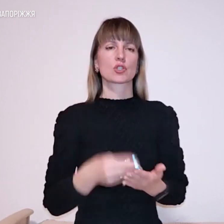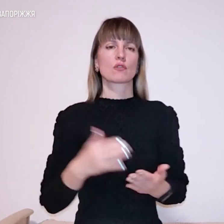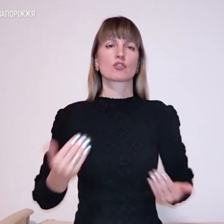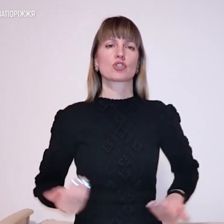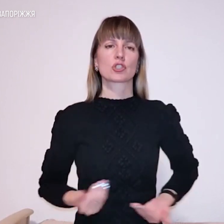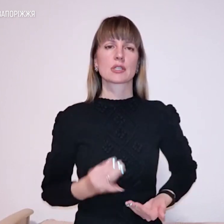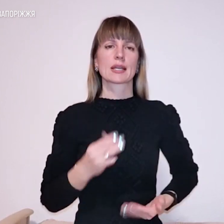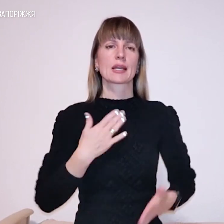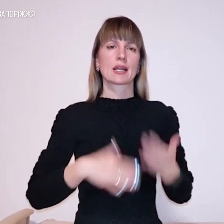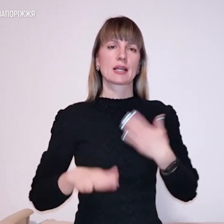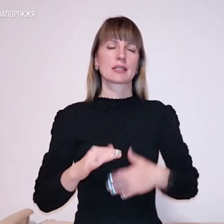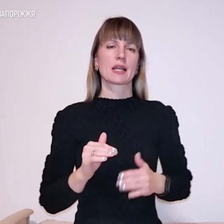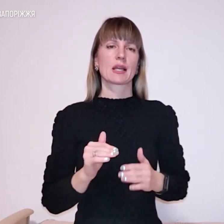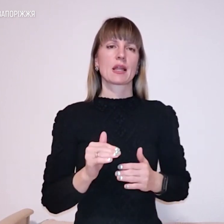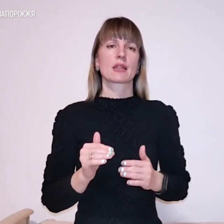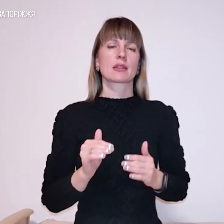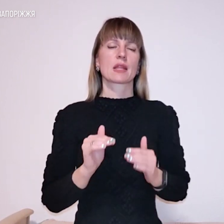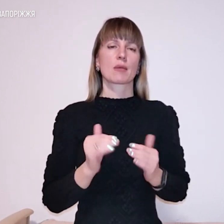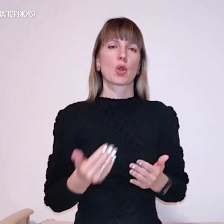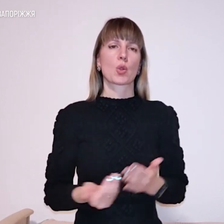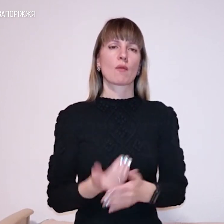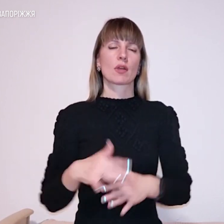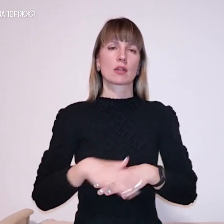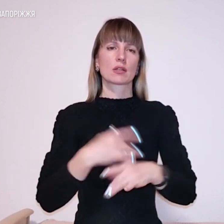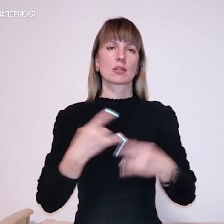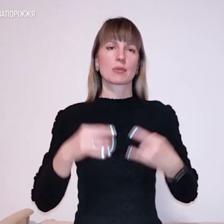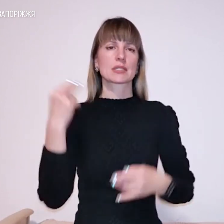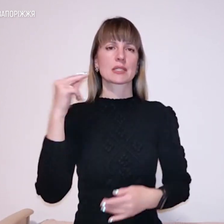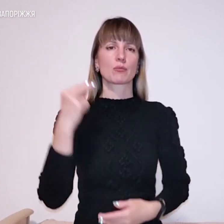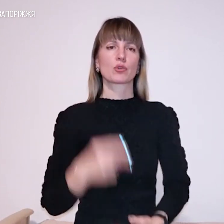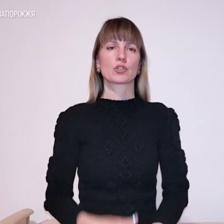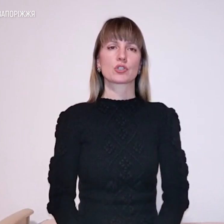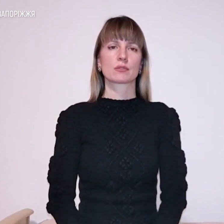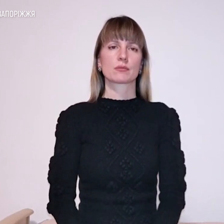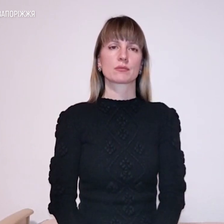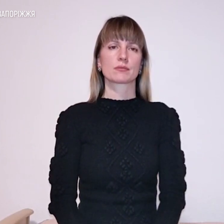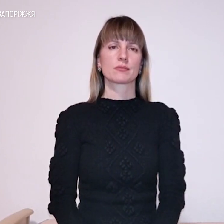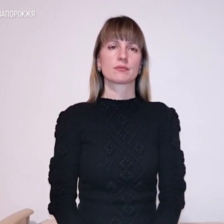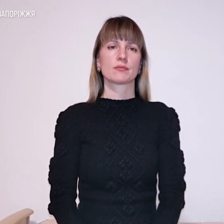і радіти найменшому. Новини на Суспільному, Запоріжжя.